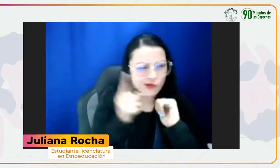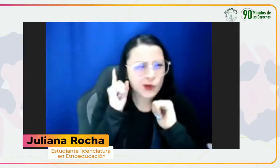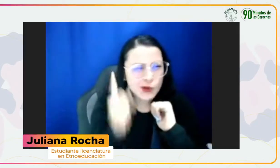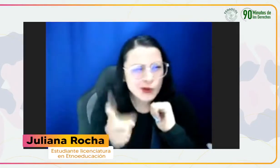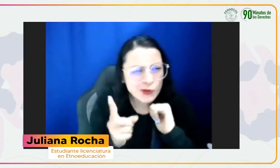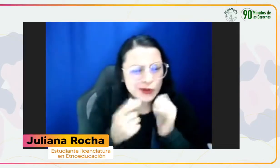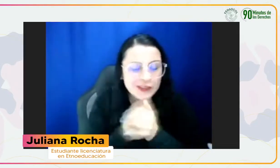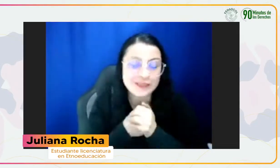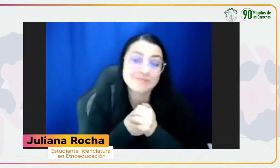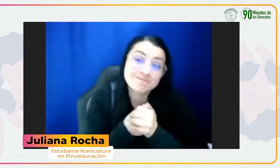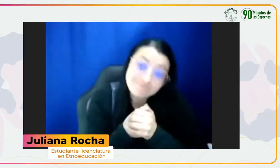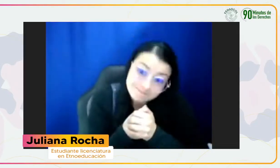Es poco de mujeres sordas.